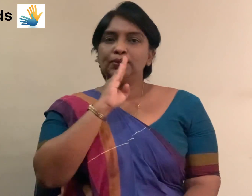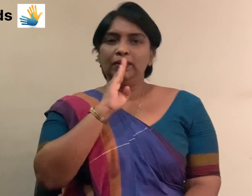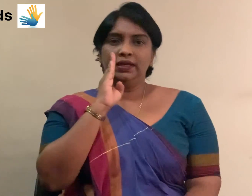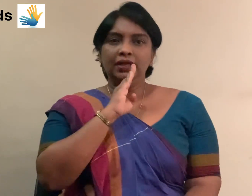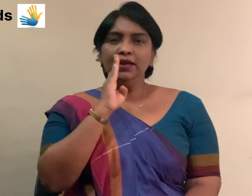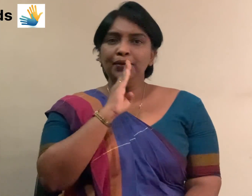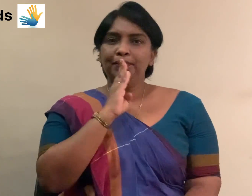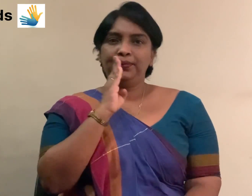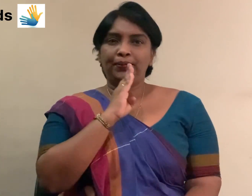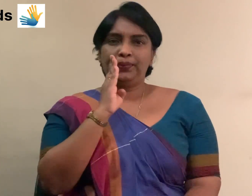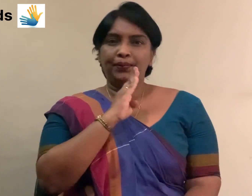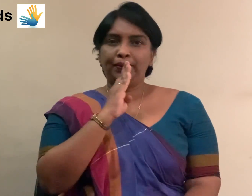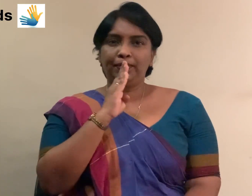සුළඟ,